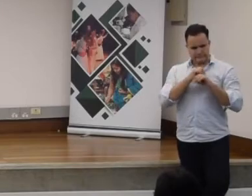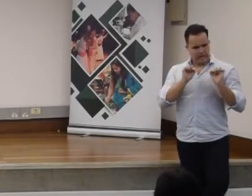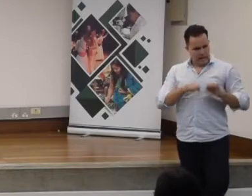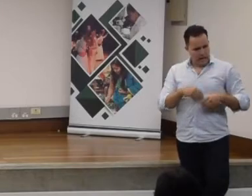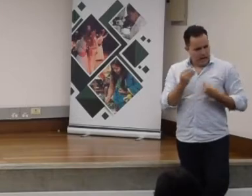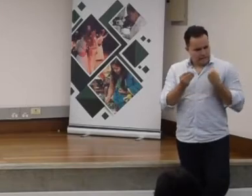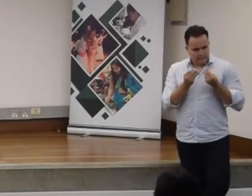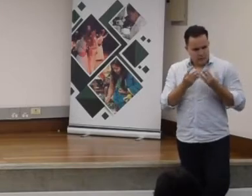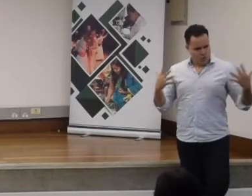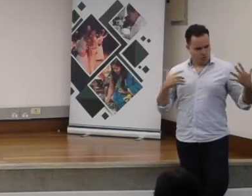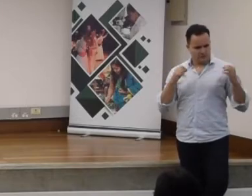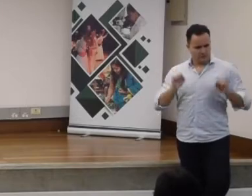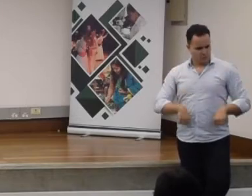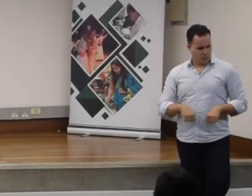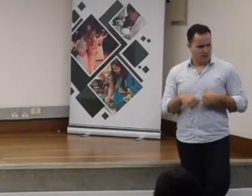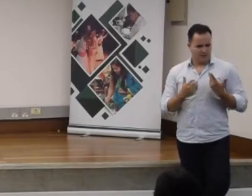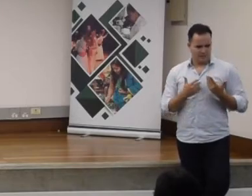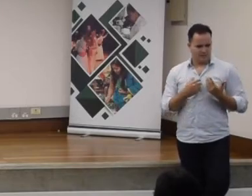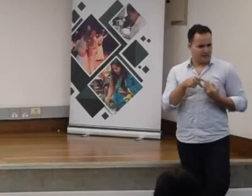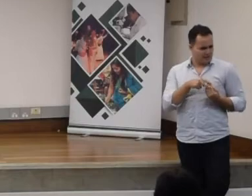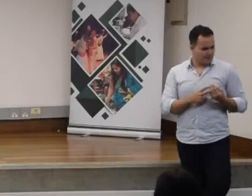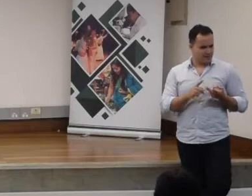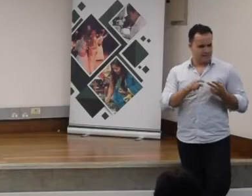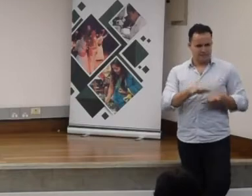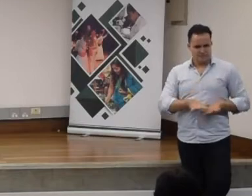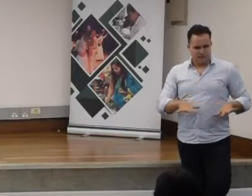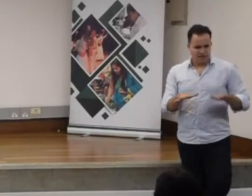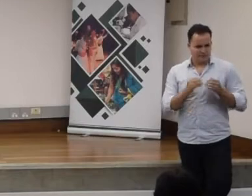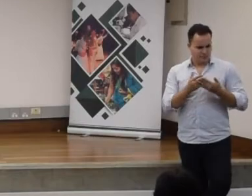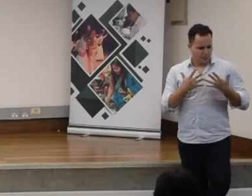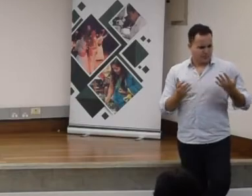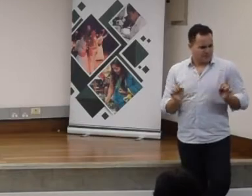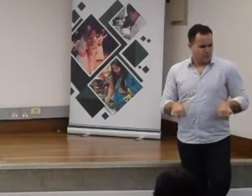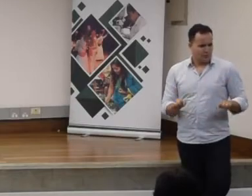2.408.000 personas en 2018.